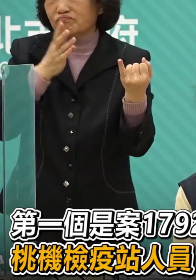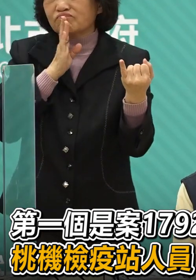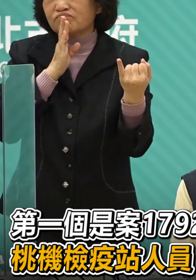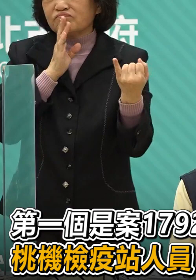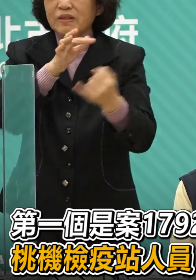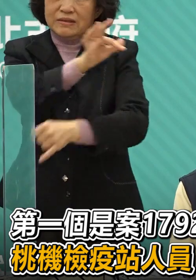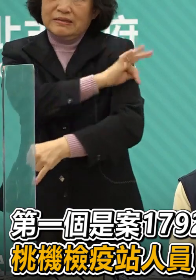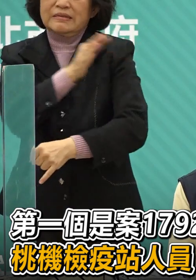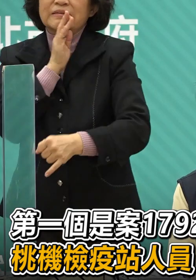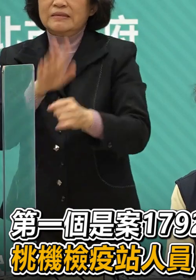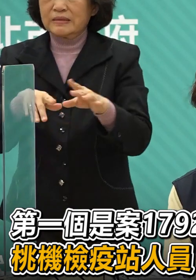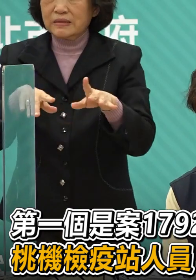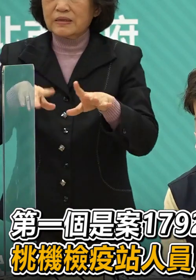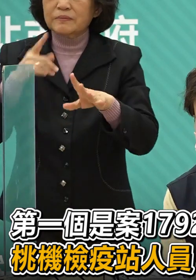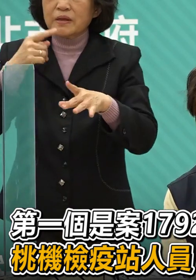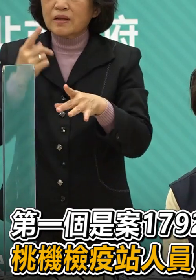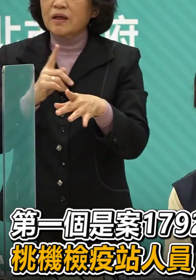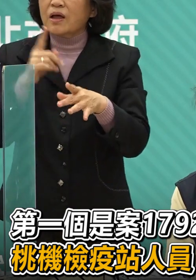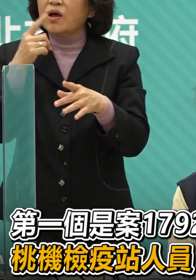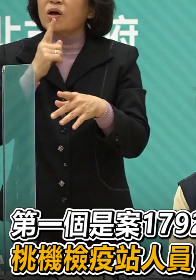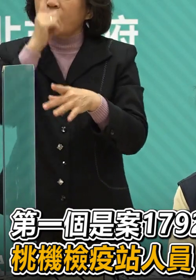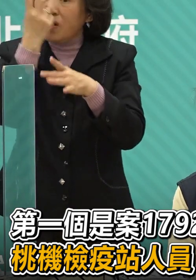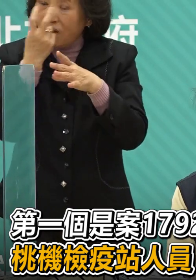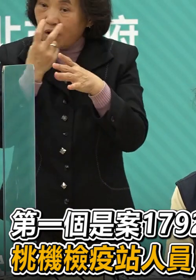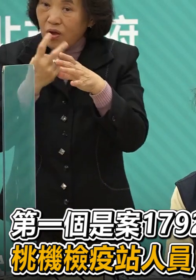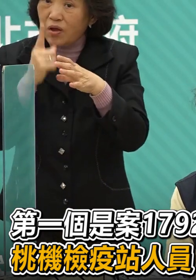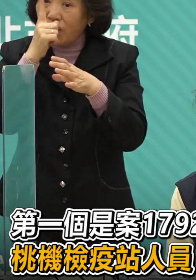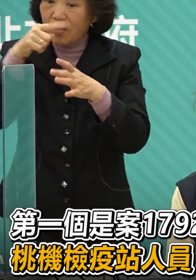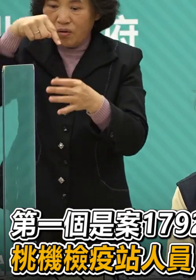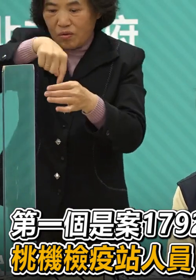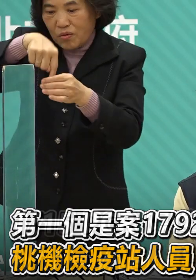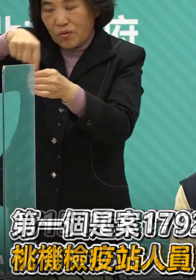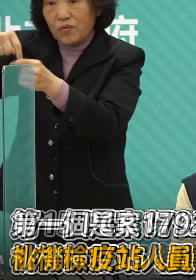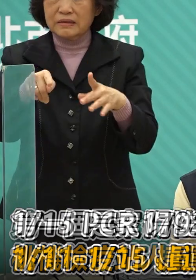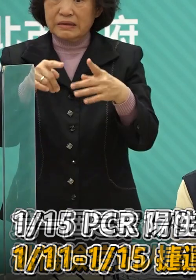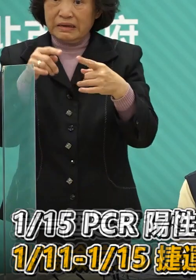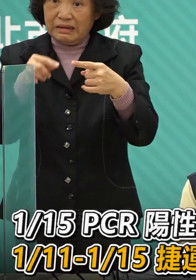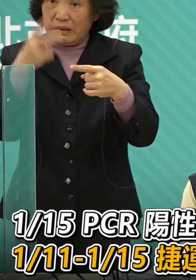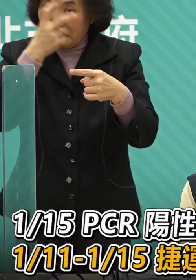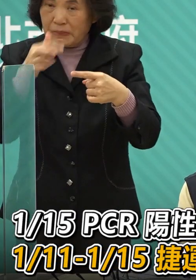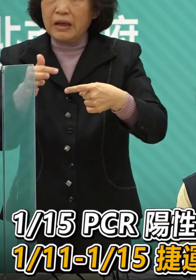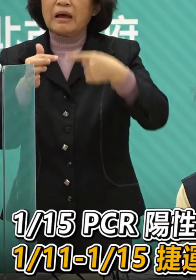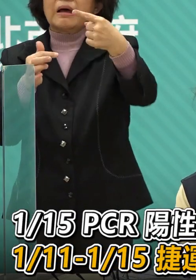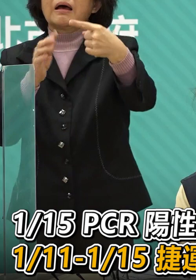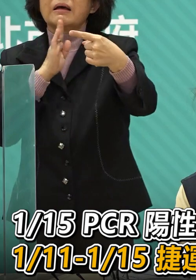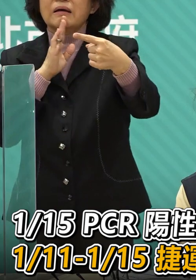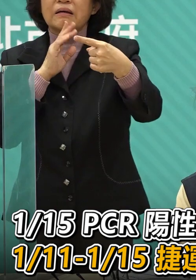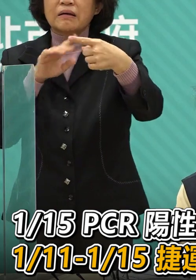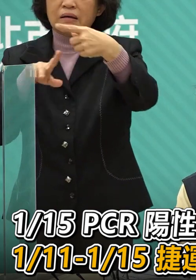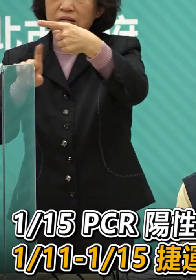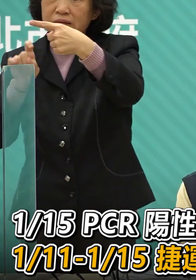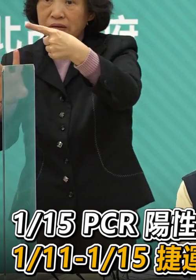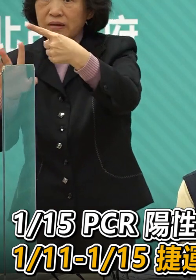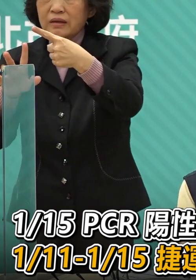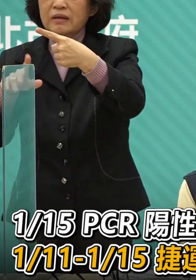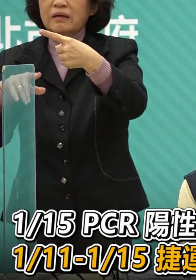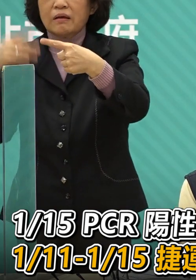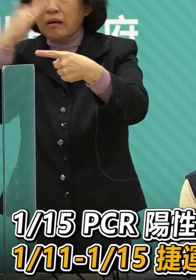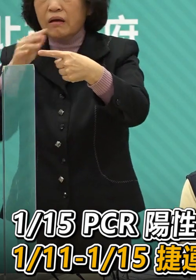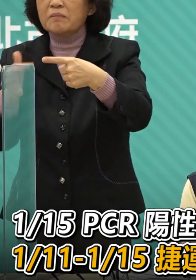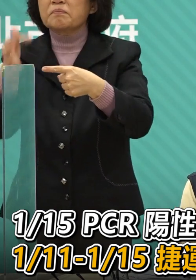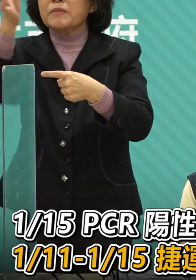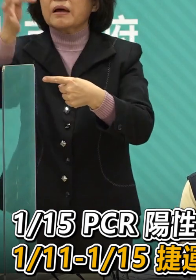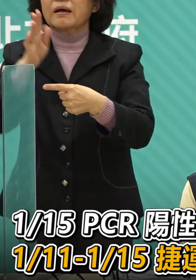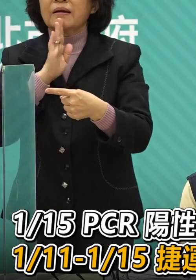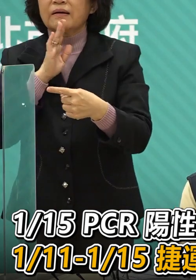责采检收集旅客的唾液检体还有体温。1月15号 PCR 阳性，呈